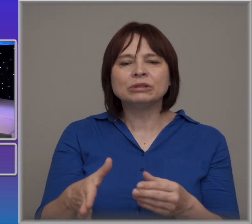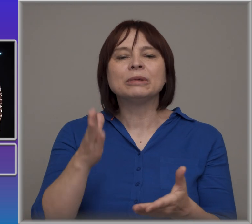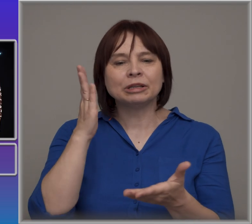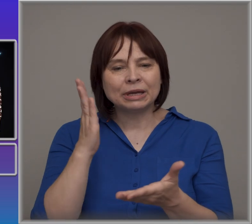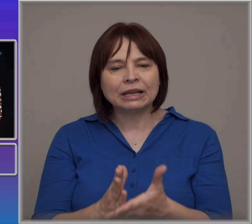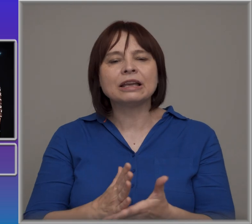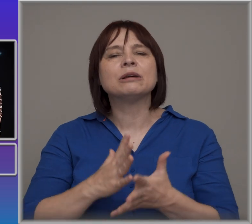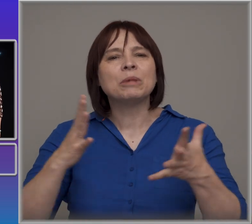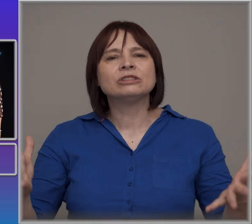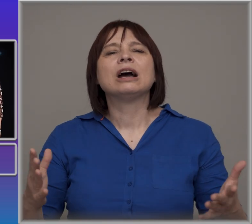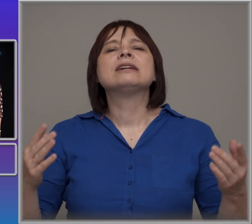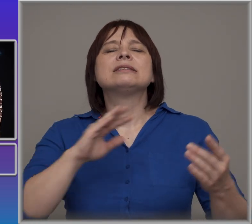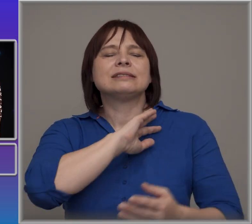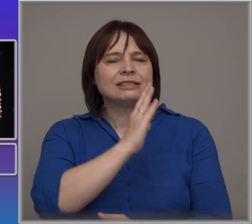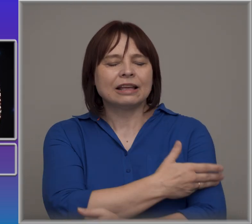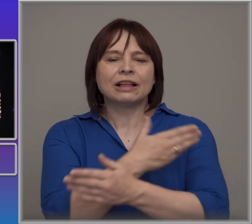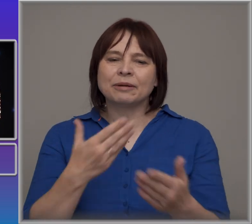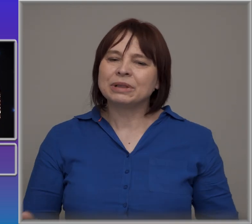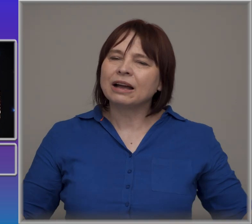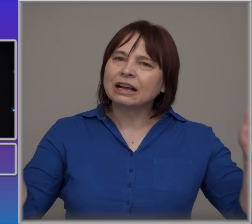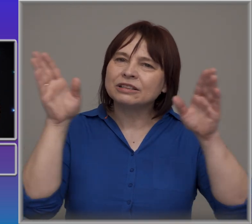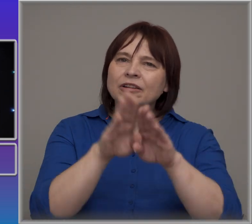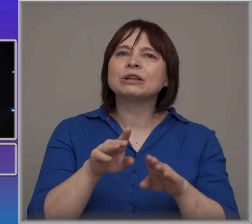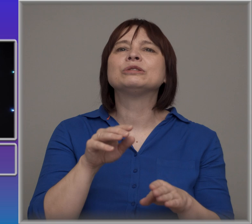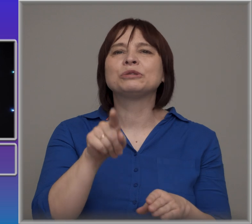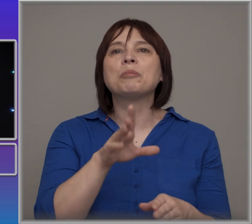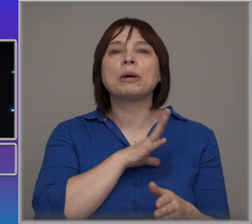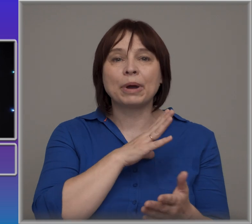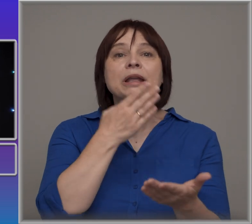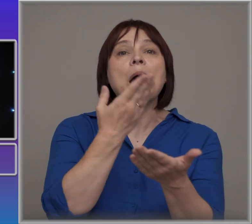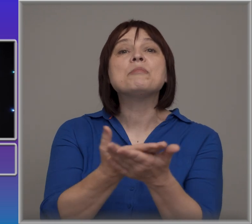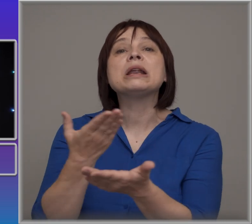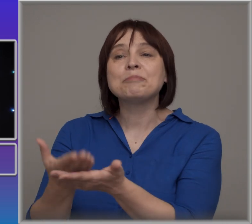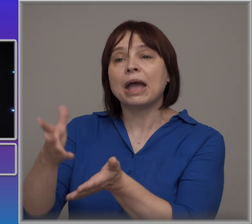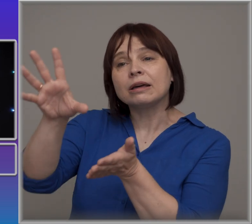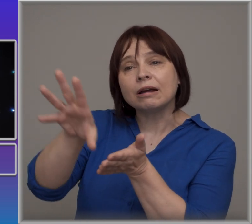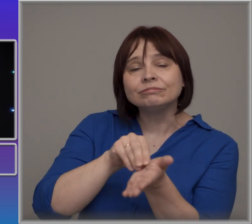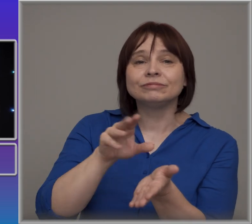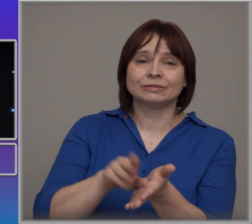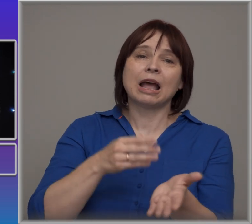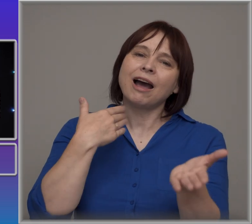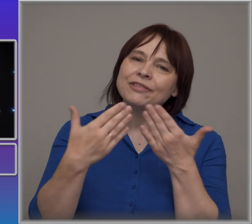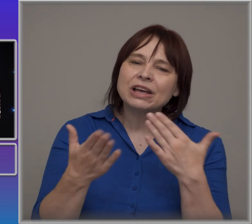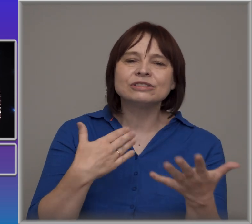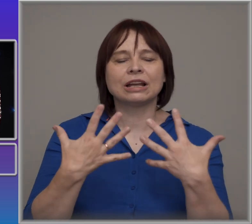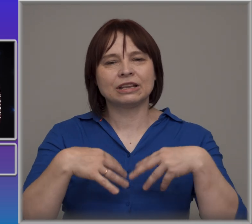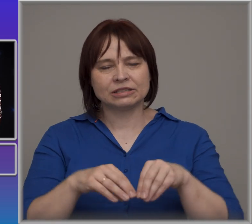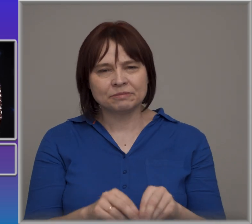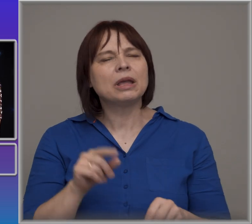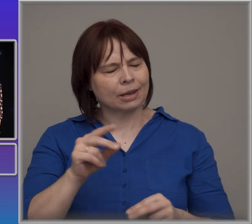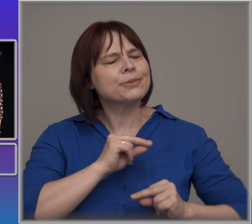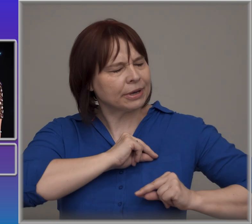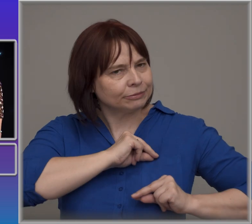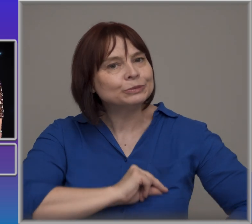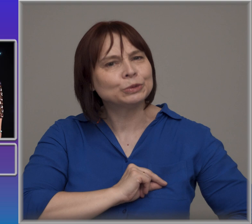уже семью, чтобы во всем и всегда их жизнь, их слова, действия, поступки, отношения друг к